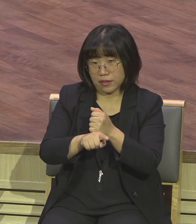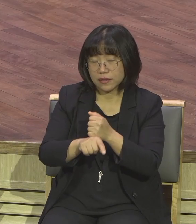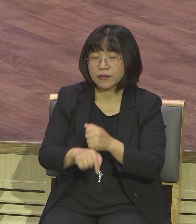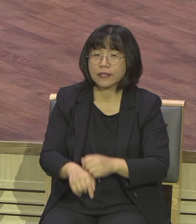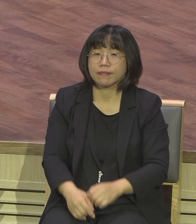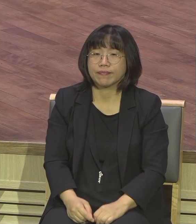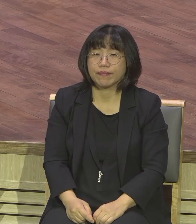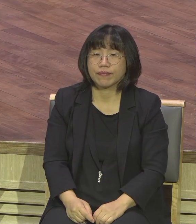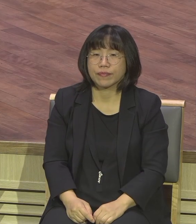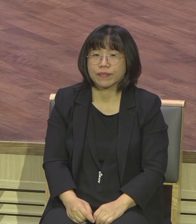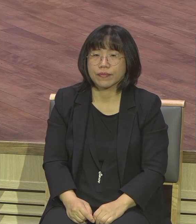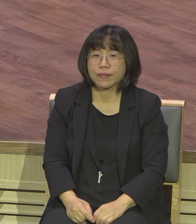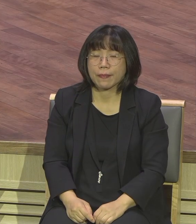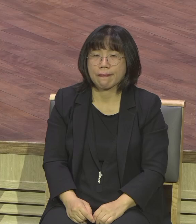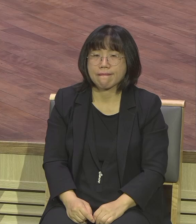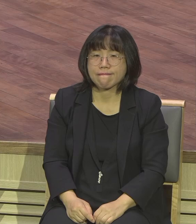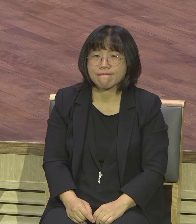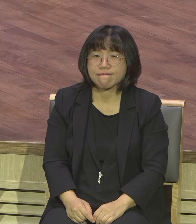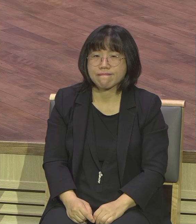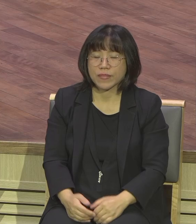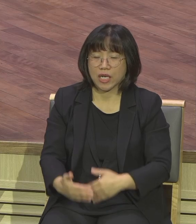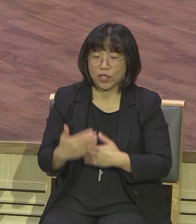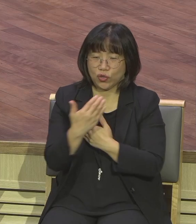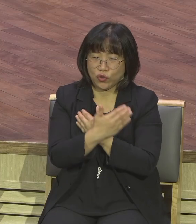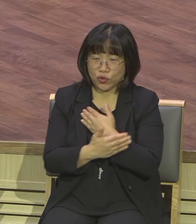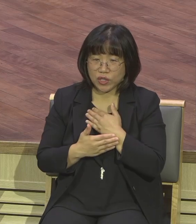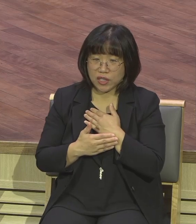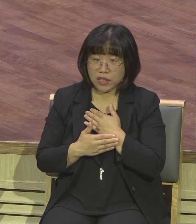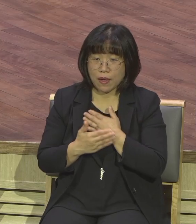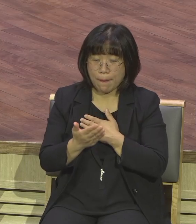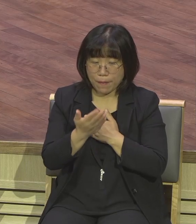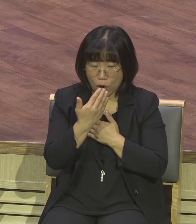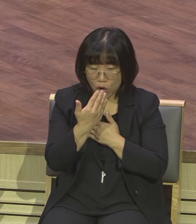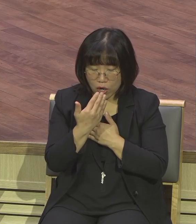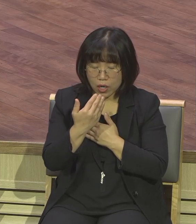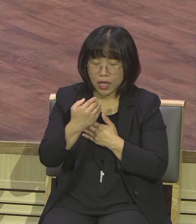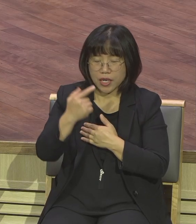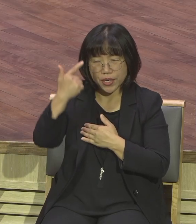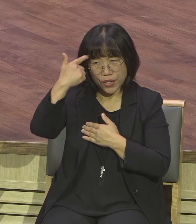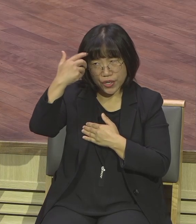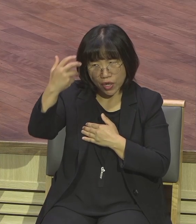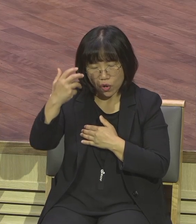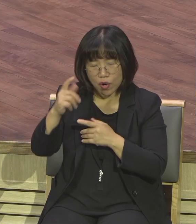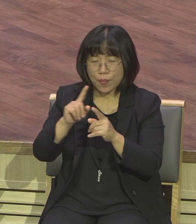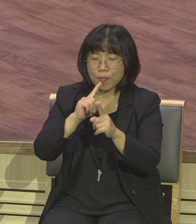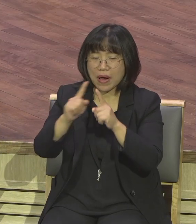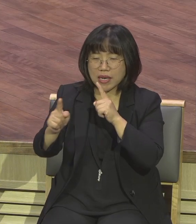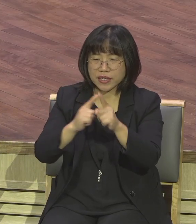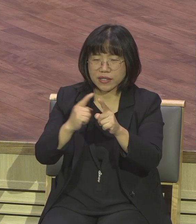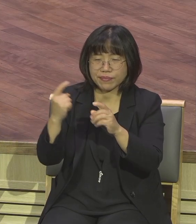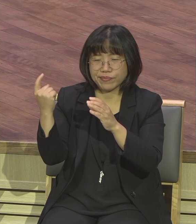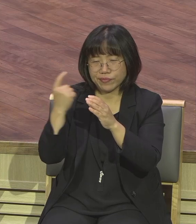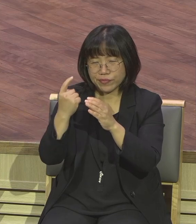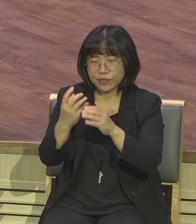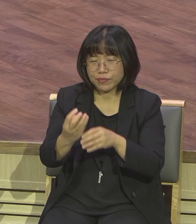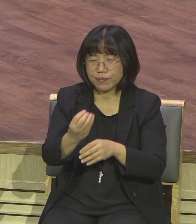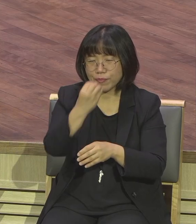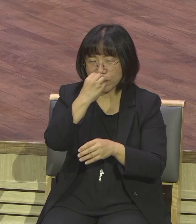육신적으로. 영적으로 말씀이에요. 말씀. 그 말씀으로 살아라. 다시